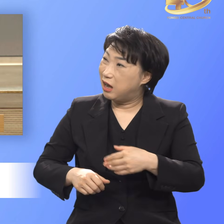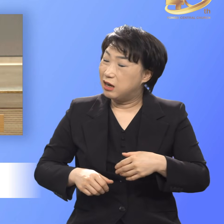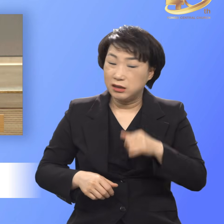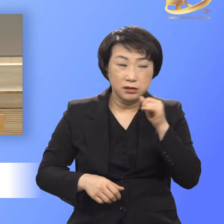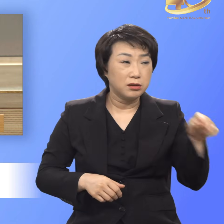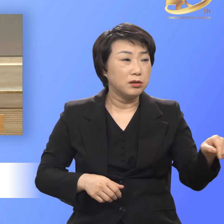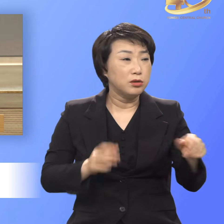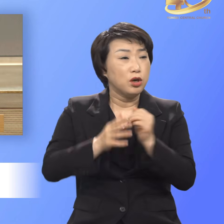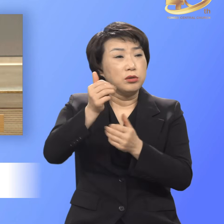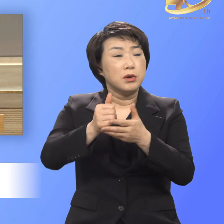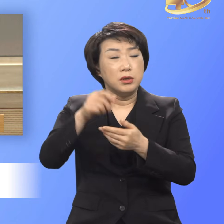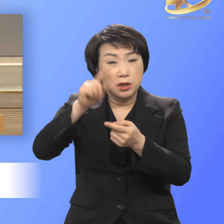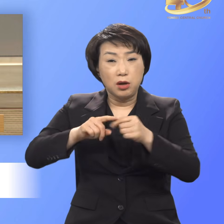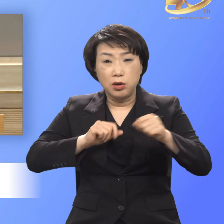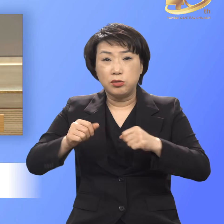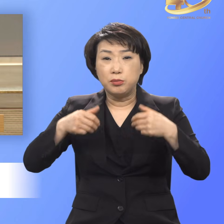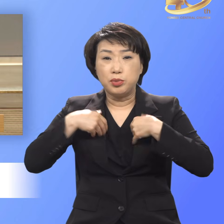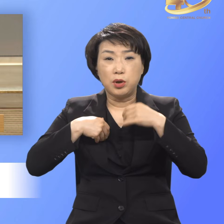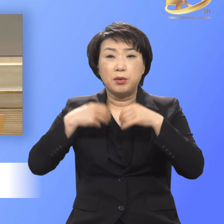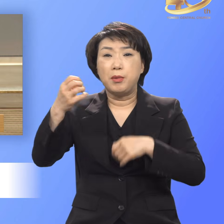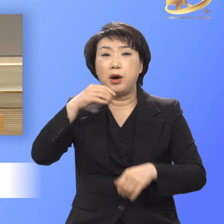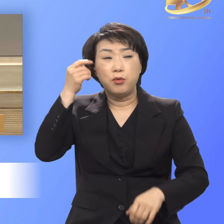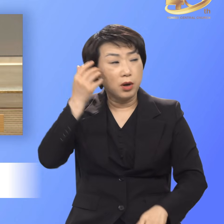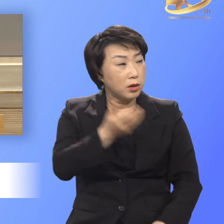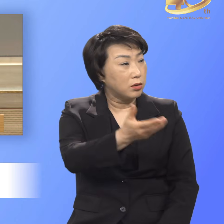해야 된다고 얘기해. 생각해보라.